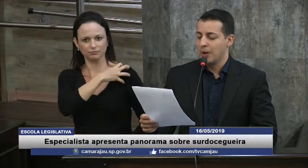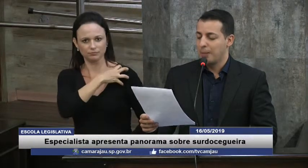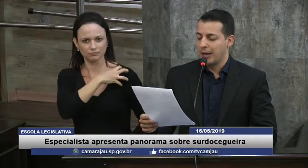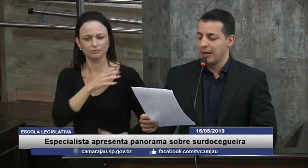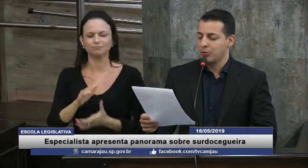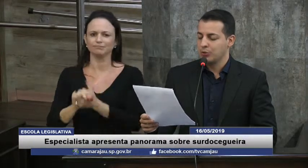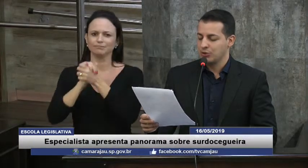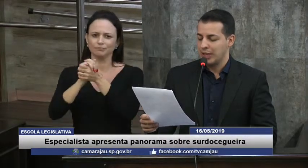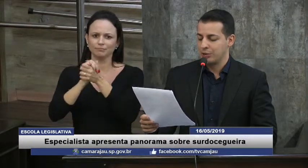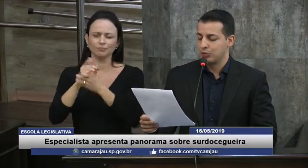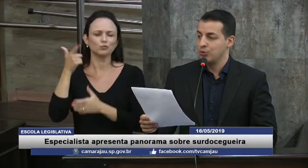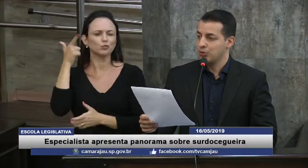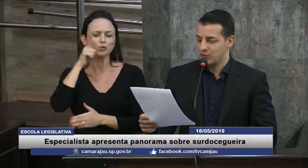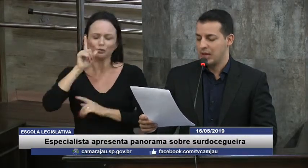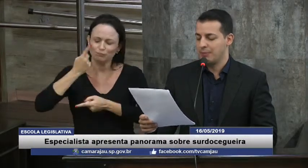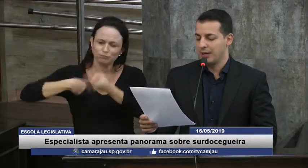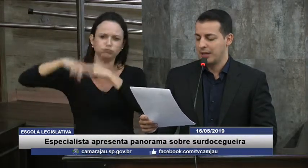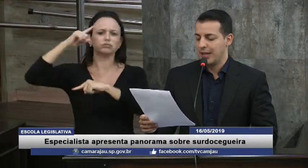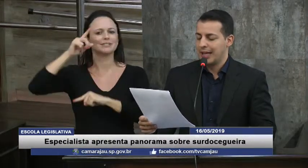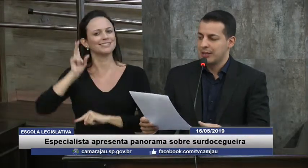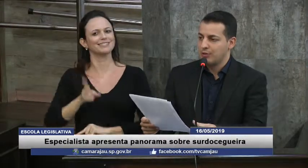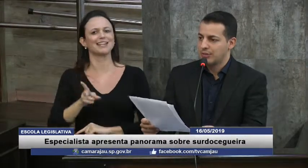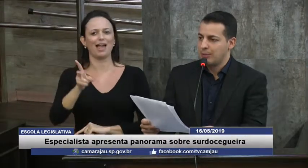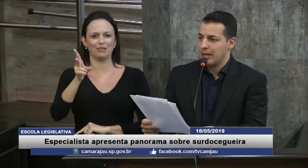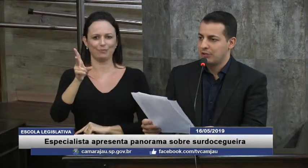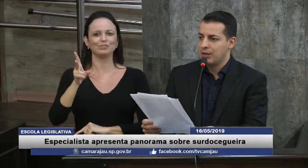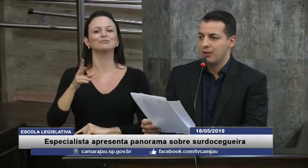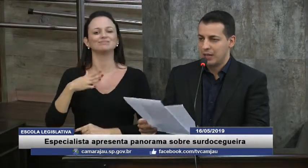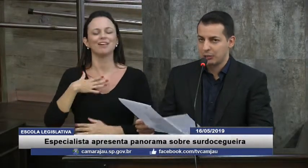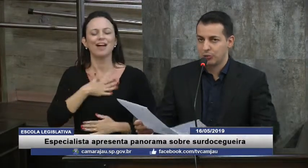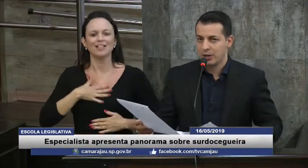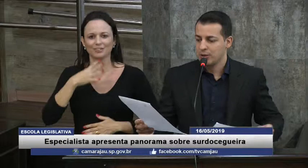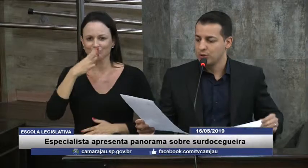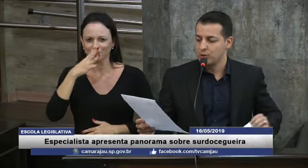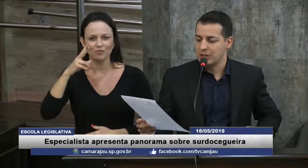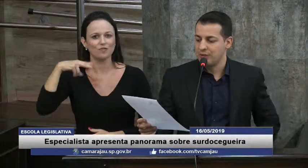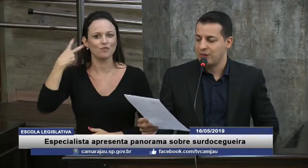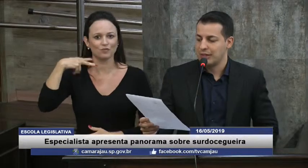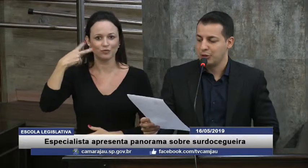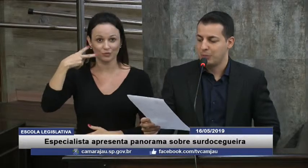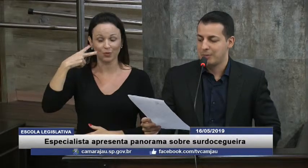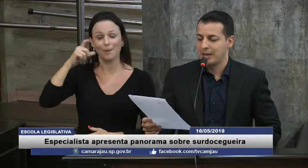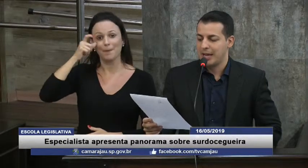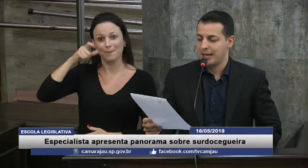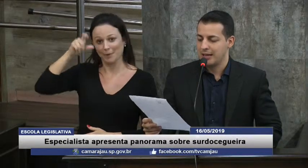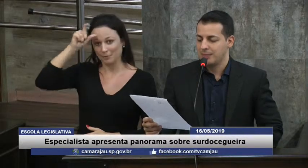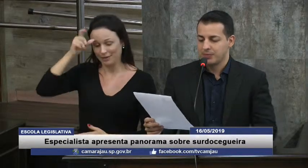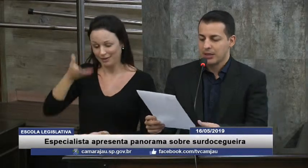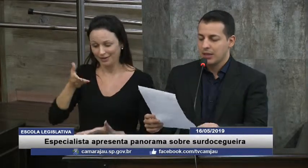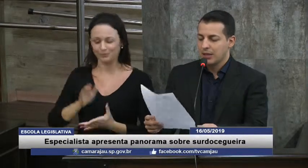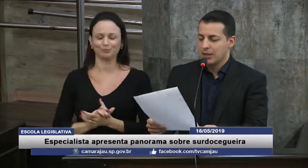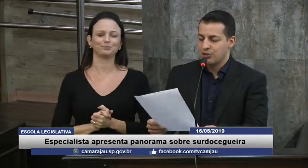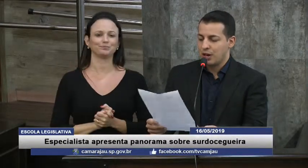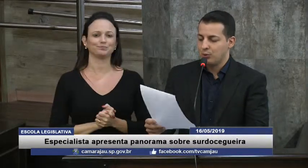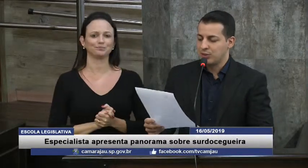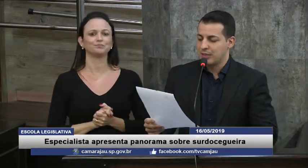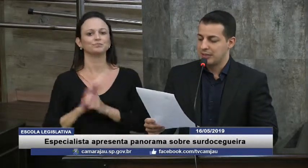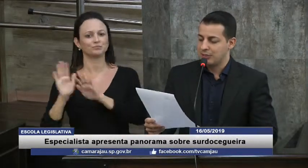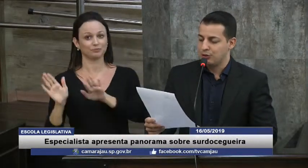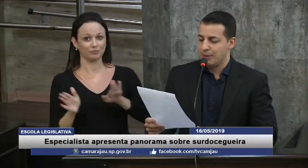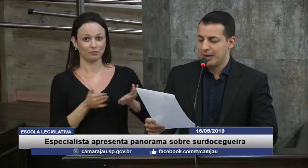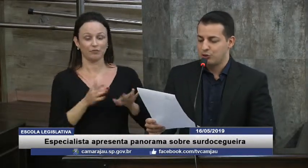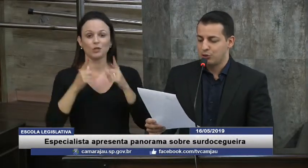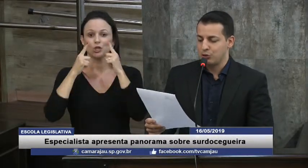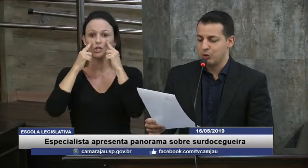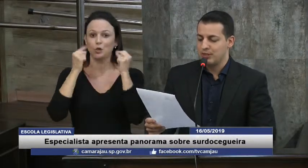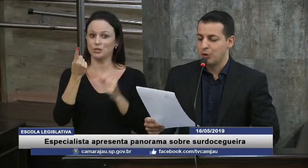desejando pleno sucesso sempre. Atenciosamente, vereador José Fernando Barbieri. Jaú,